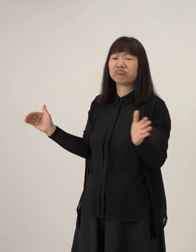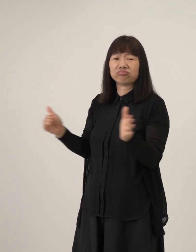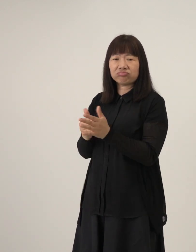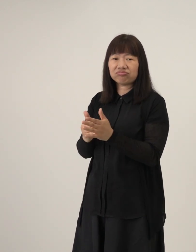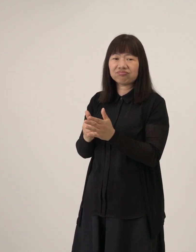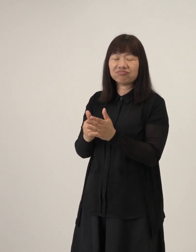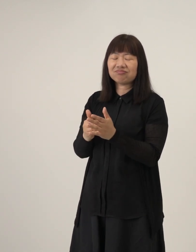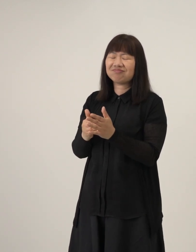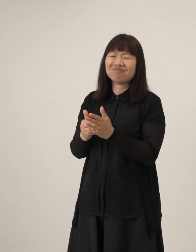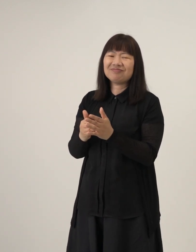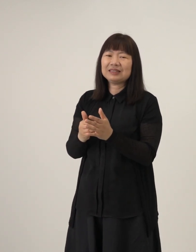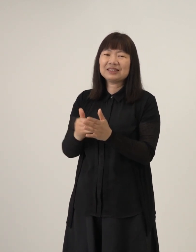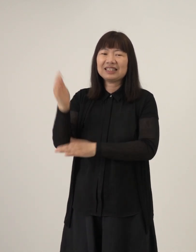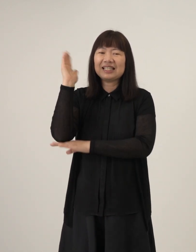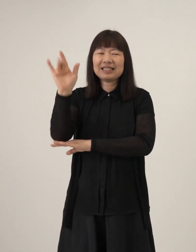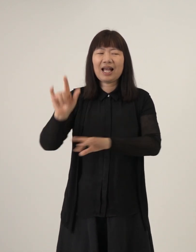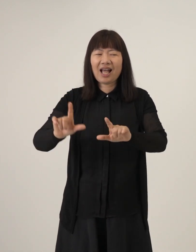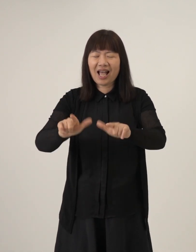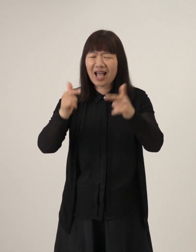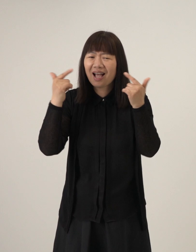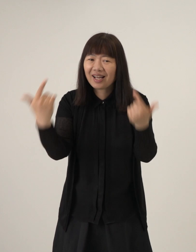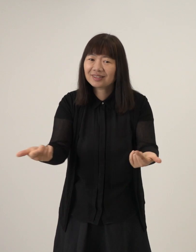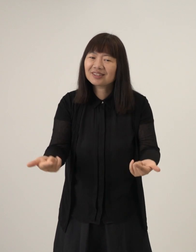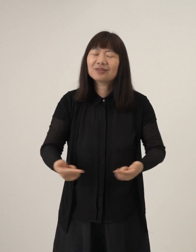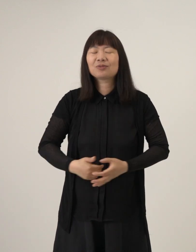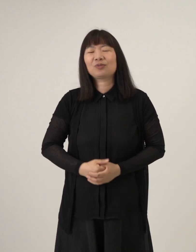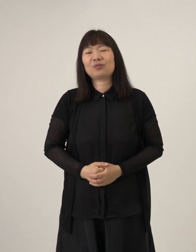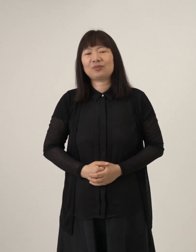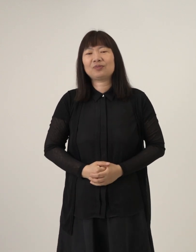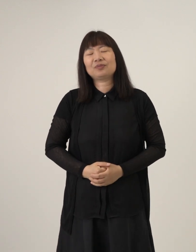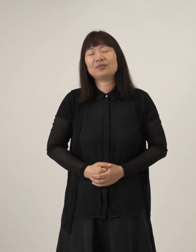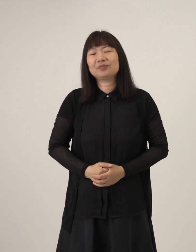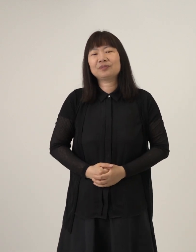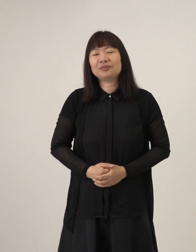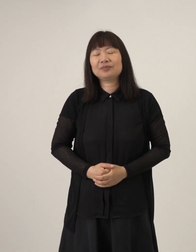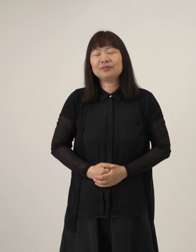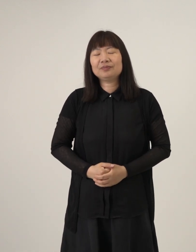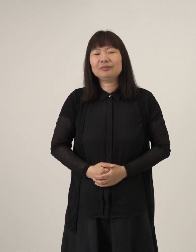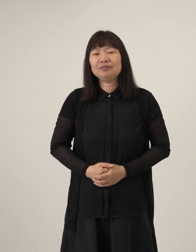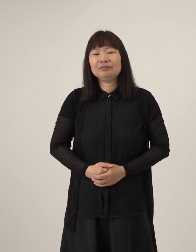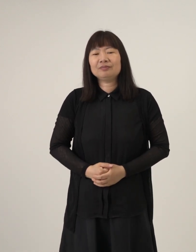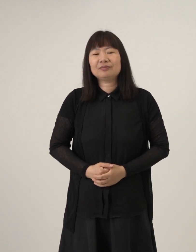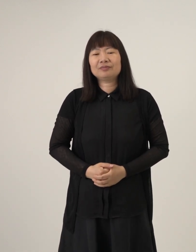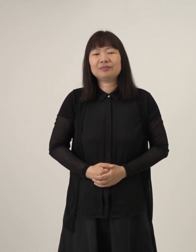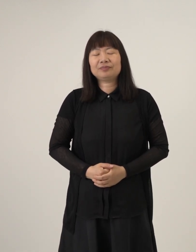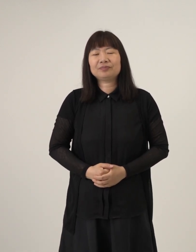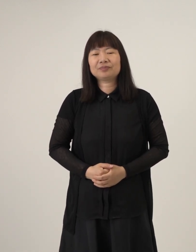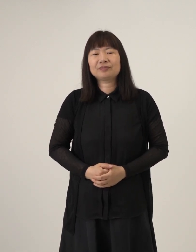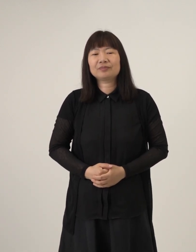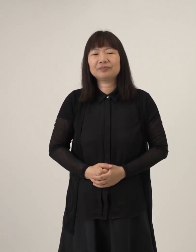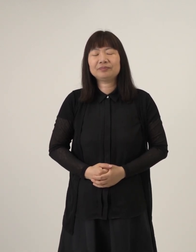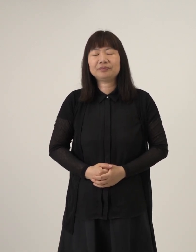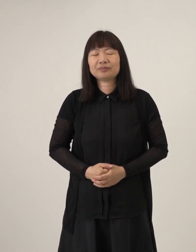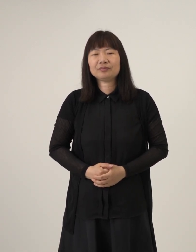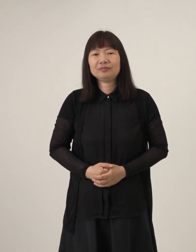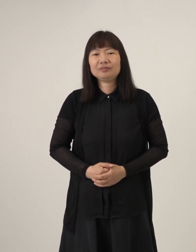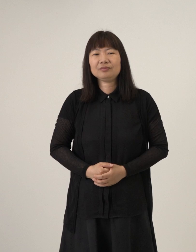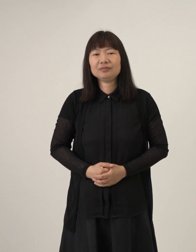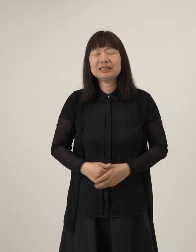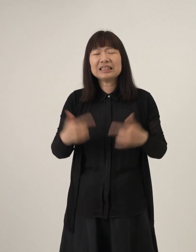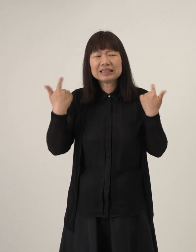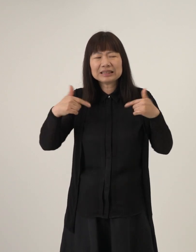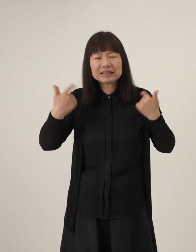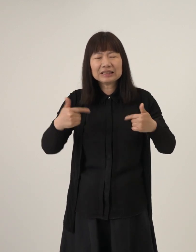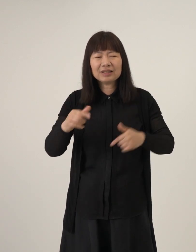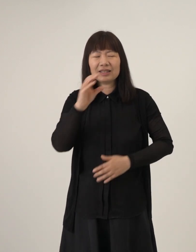과거형으로 내 생애 속에 어느 시간 어느 때 있었던 단순한 시간의 의미도 아니에요.